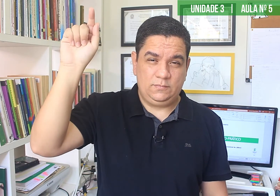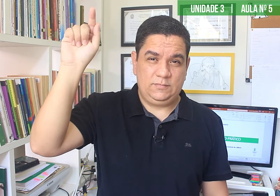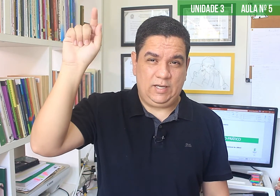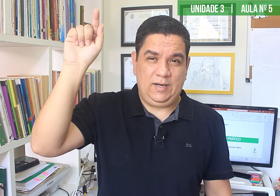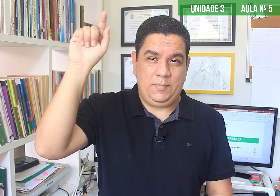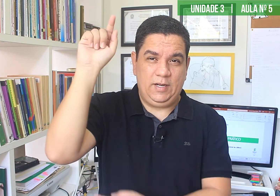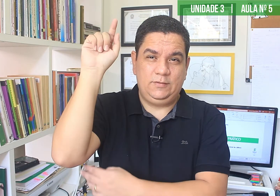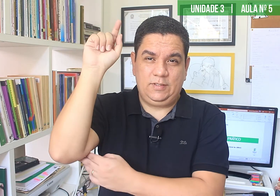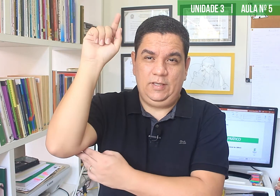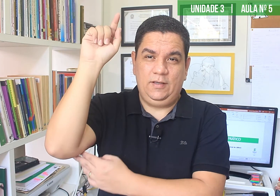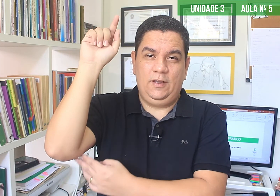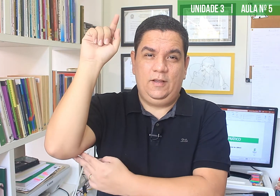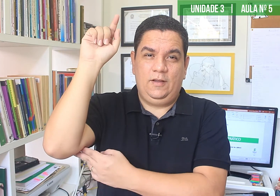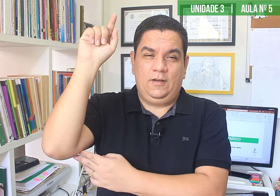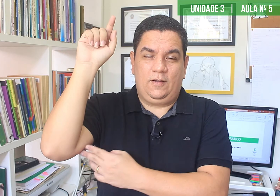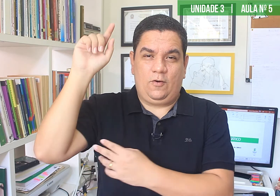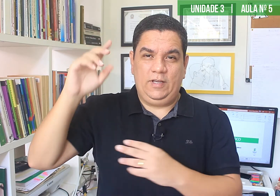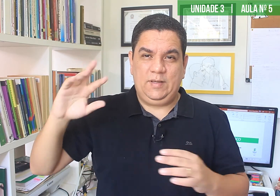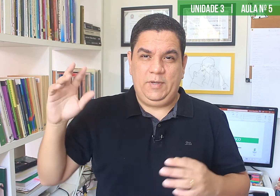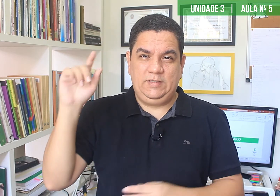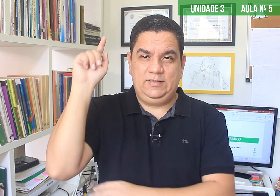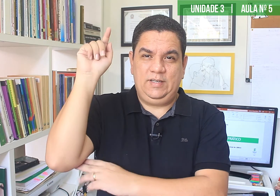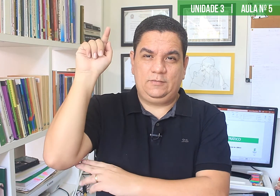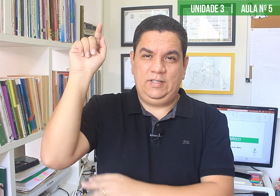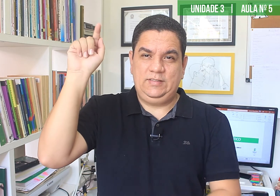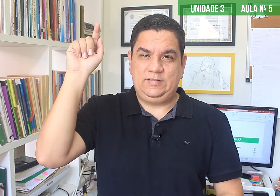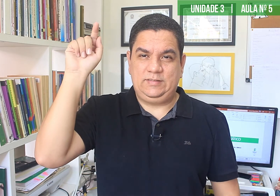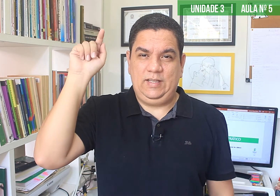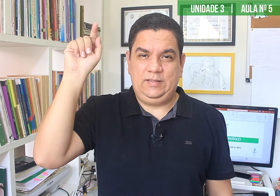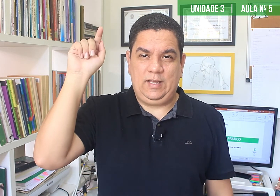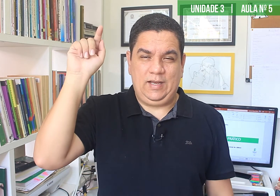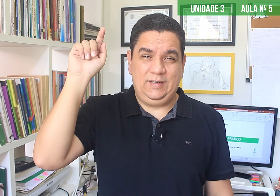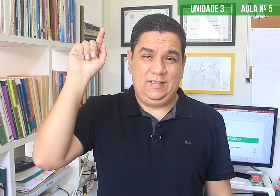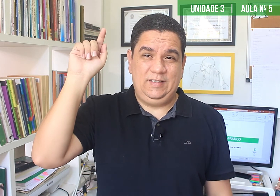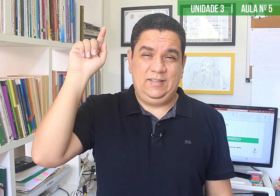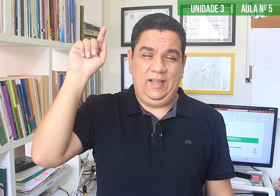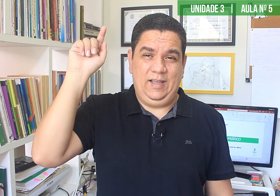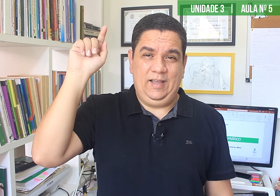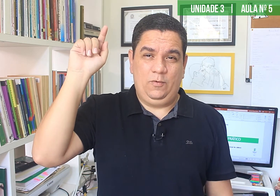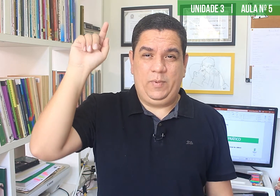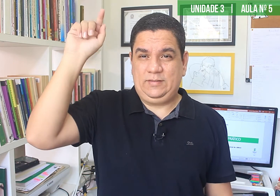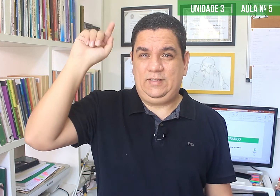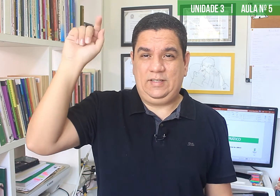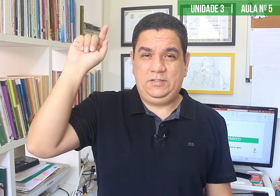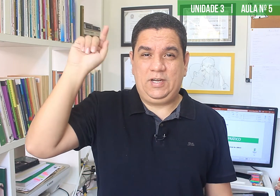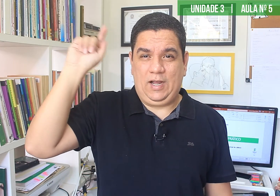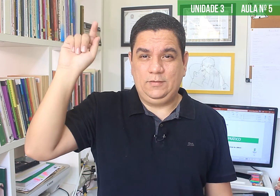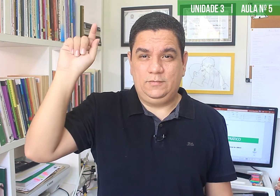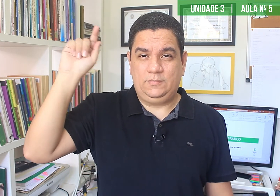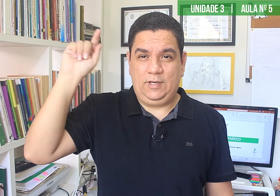Tá? Lembrando que corretamente esse sinal tem que estar, o braço tem que estar esticado. Tá?